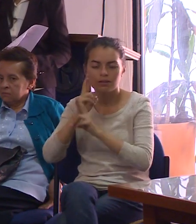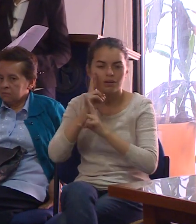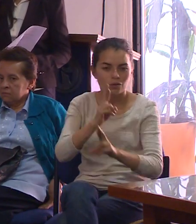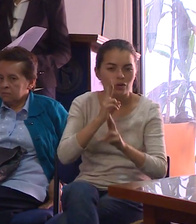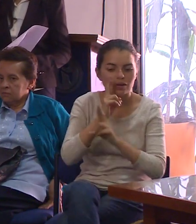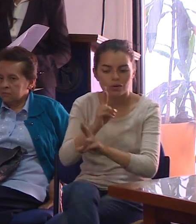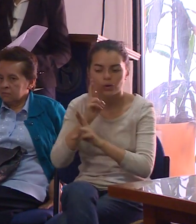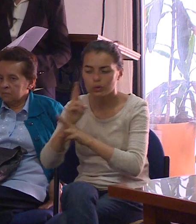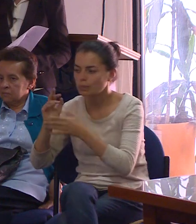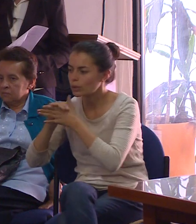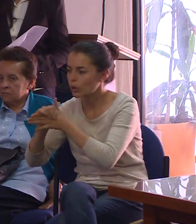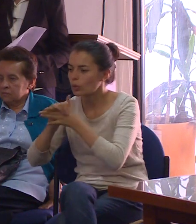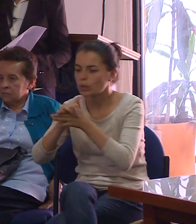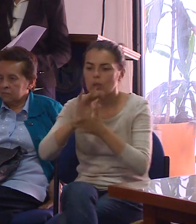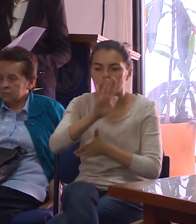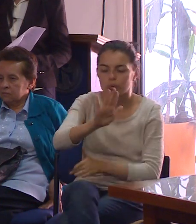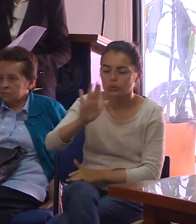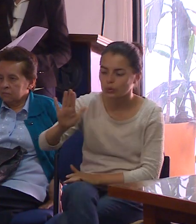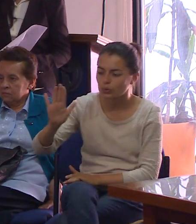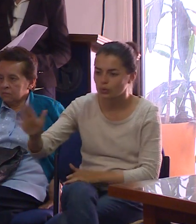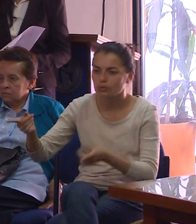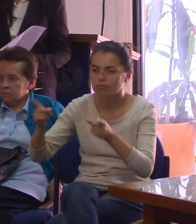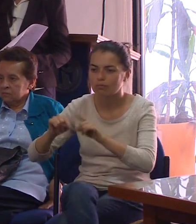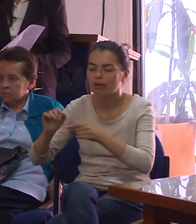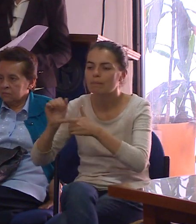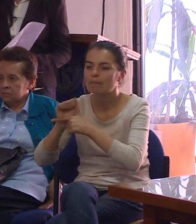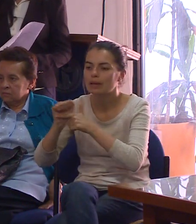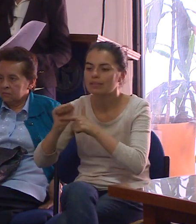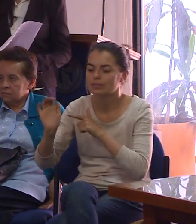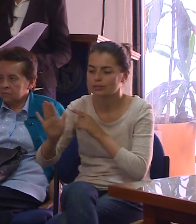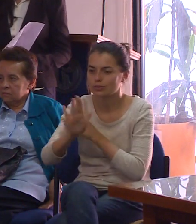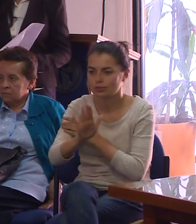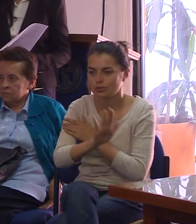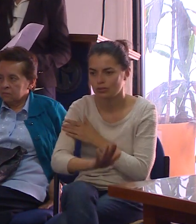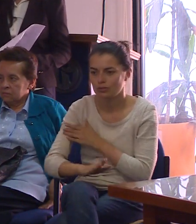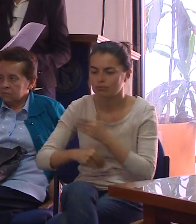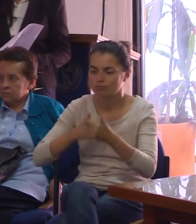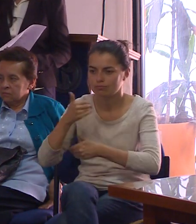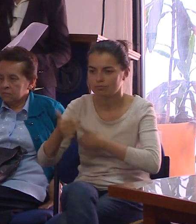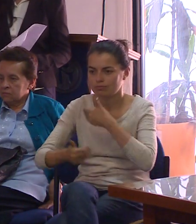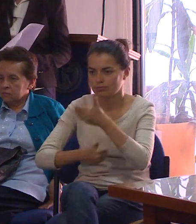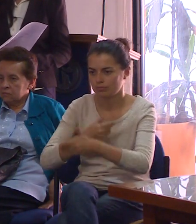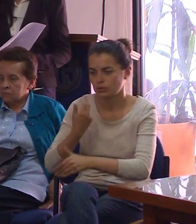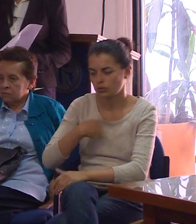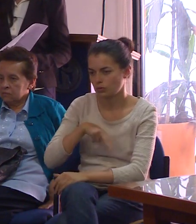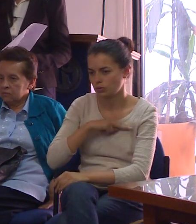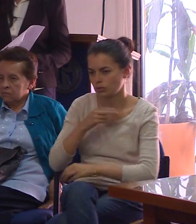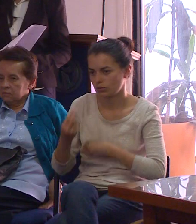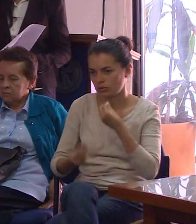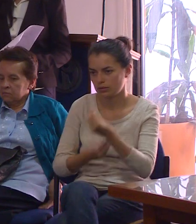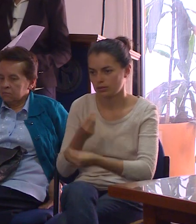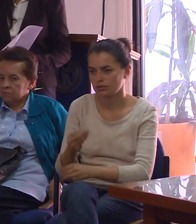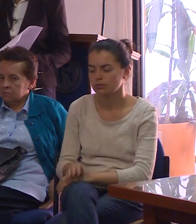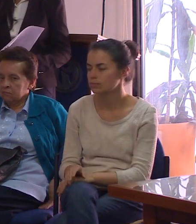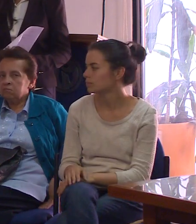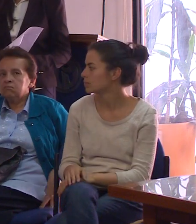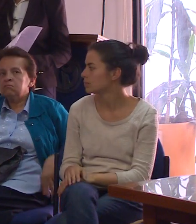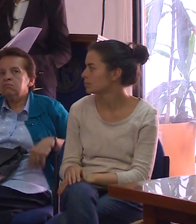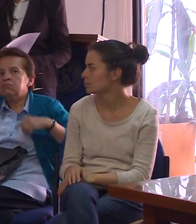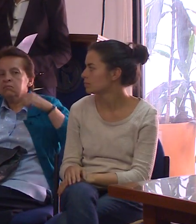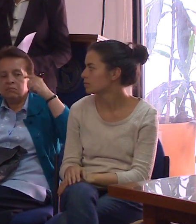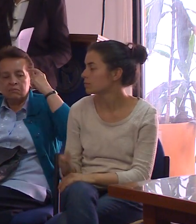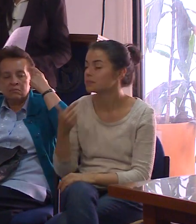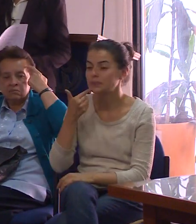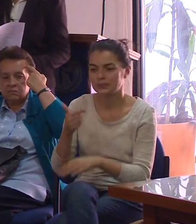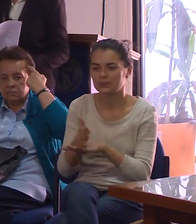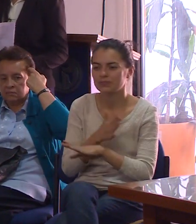otras metodologías y esas otras prácticas que se dan en esos recorridos que nosotros estamos estamos haciendo. Como lo